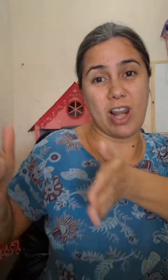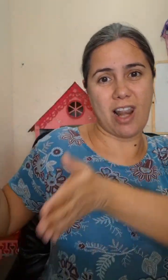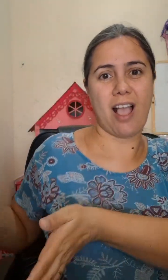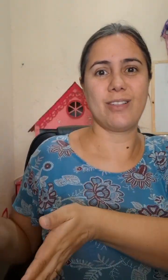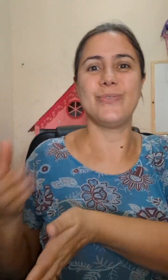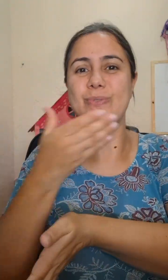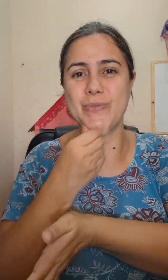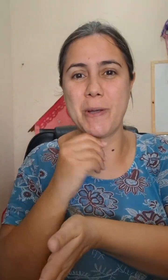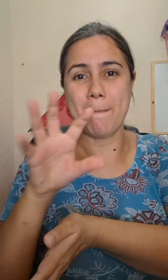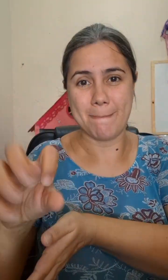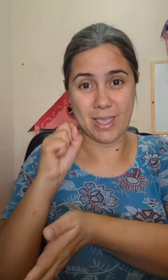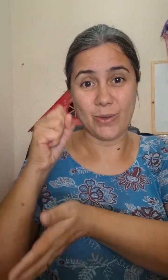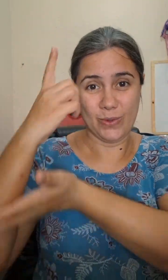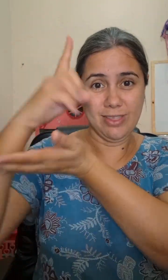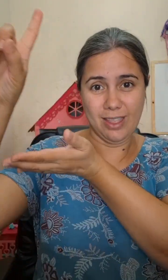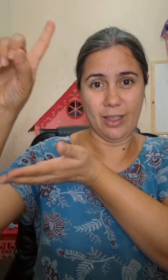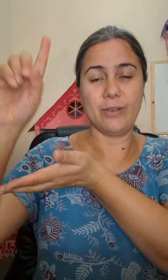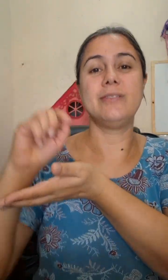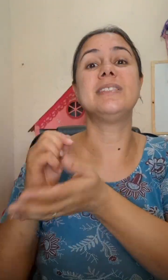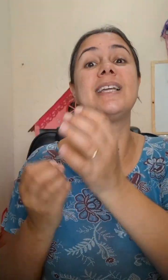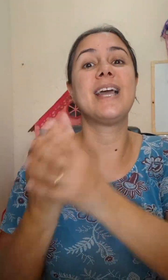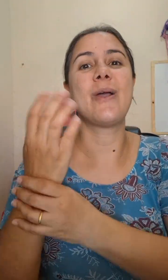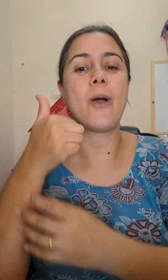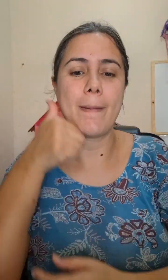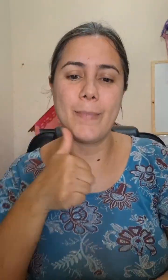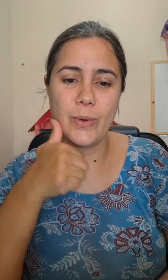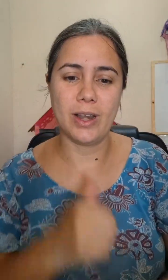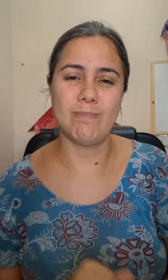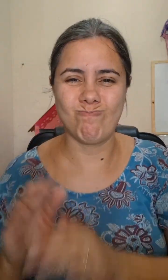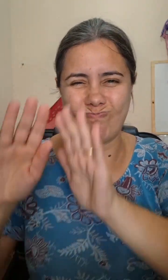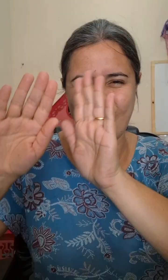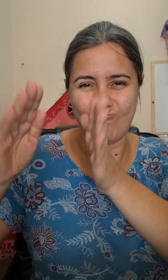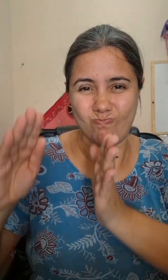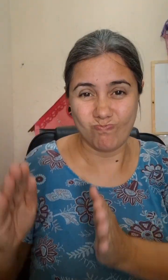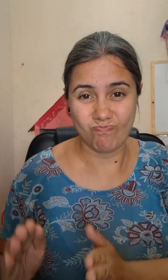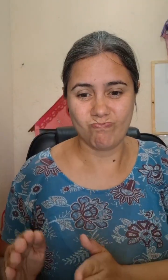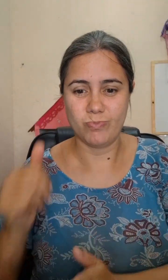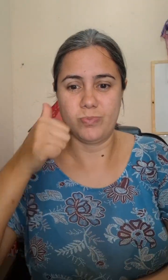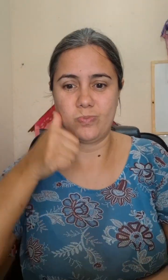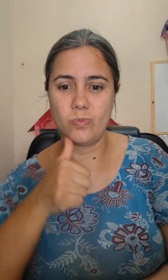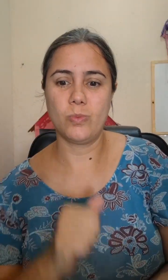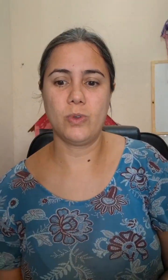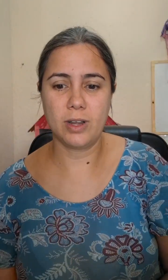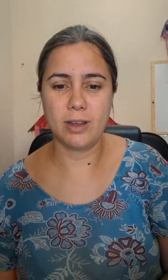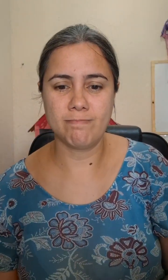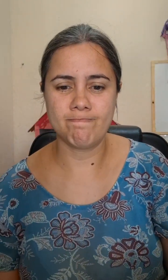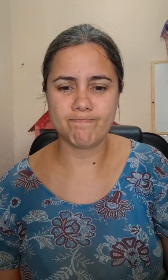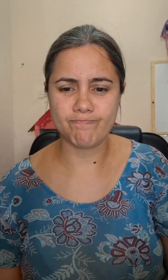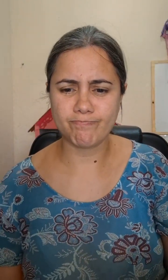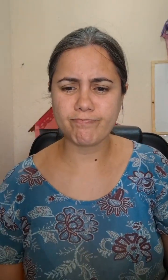Formou Deus a mulher. E depois, Deus pegou a mulher e apresentou ao homem.